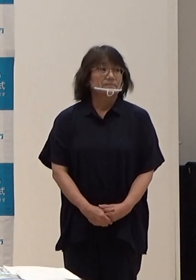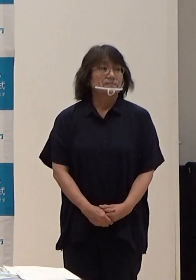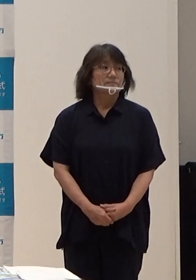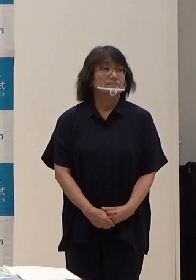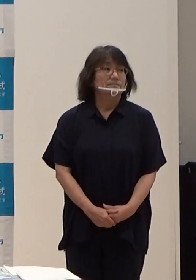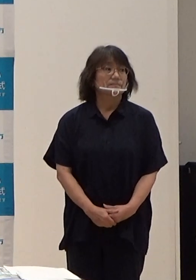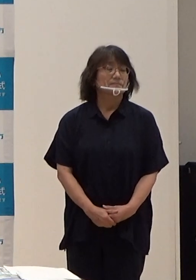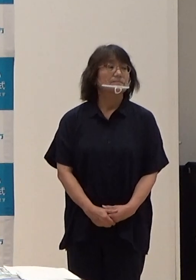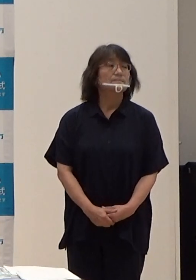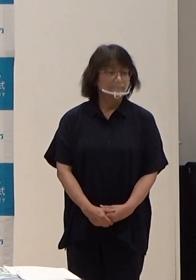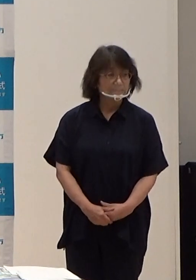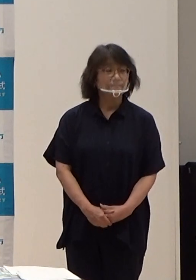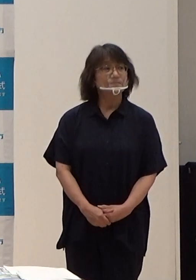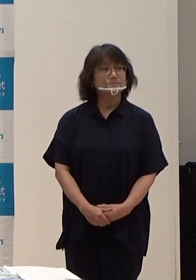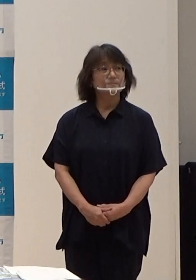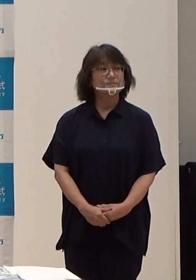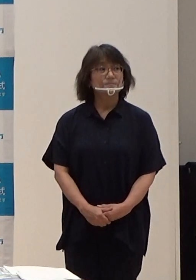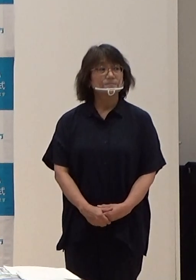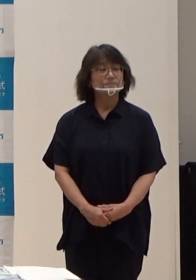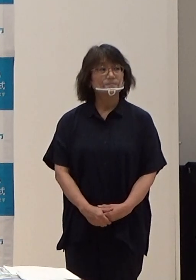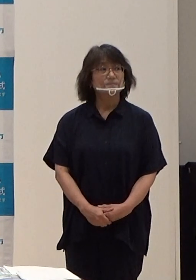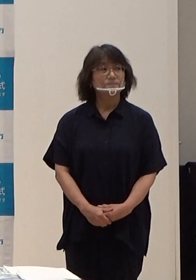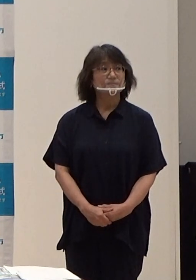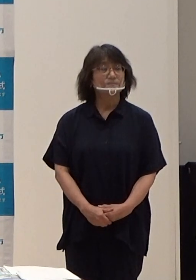河北新報です。本日、